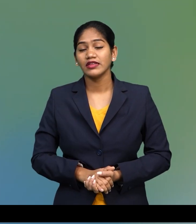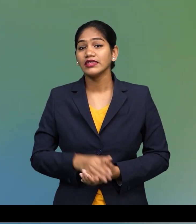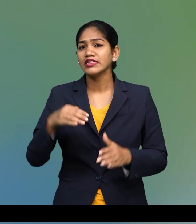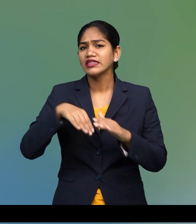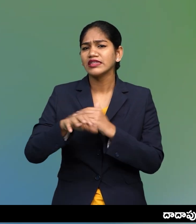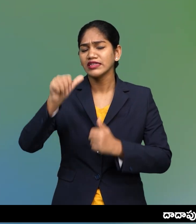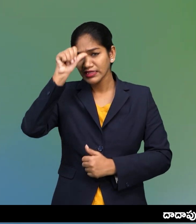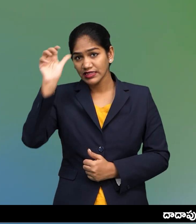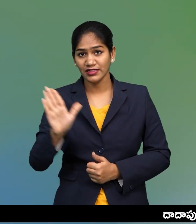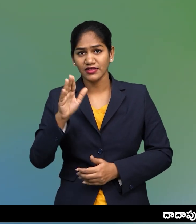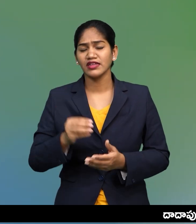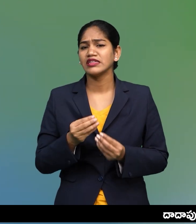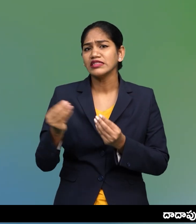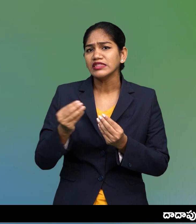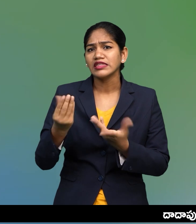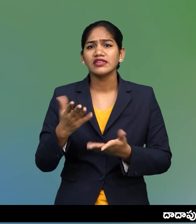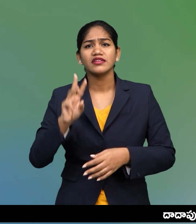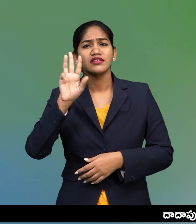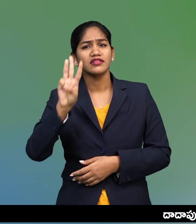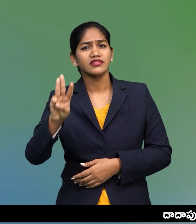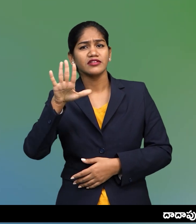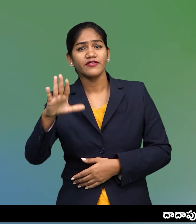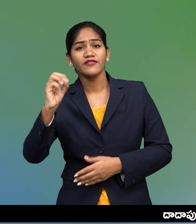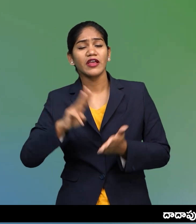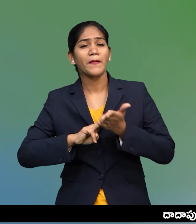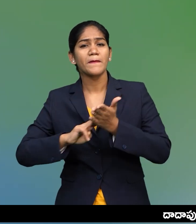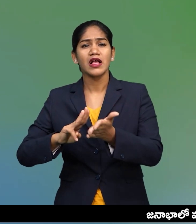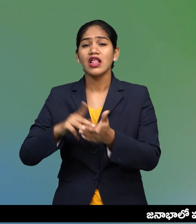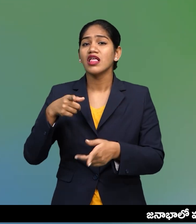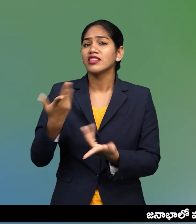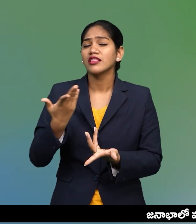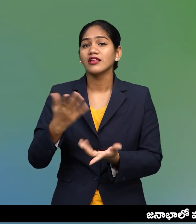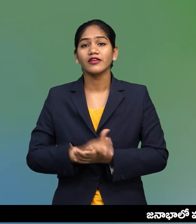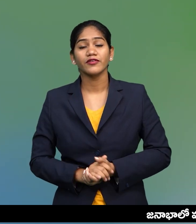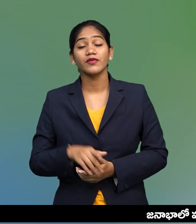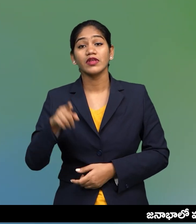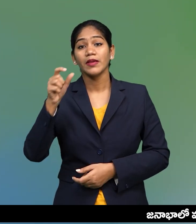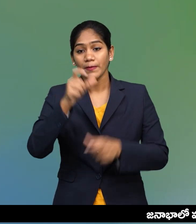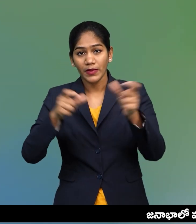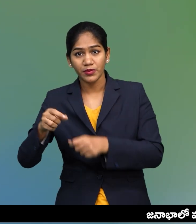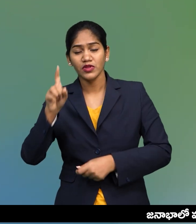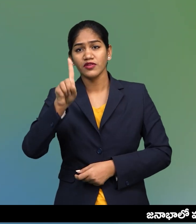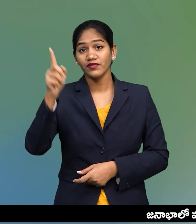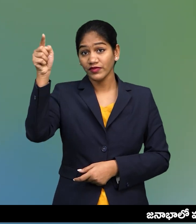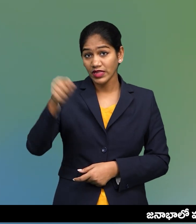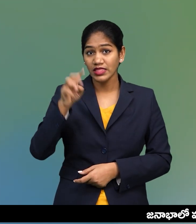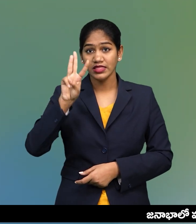భారతదేశంలో దాదాపు 350 మిలియన్లు, అనగా జనాభాలో 1/3